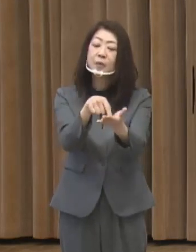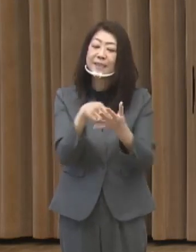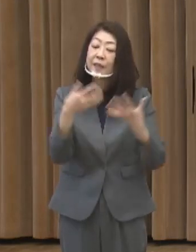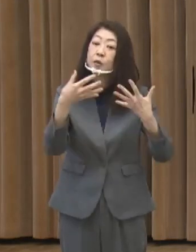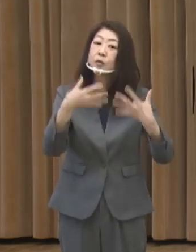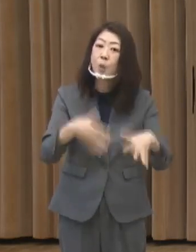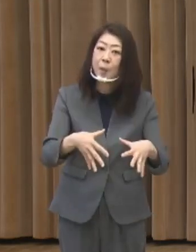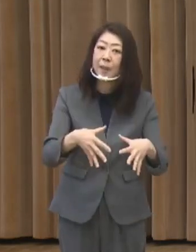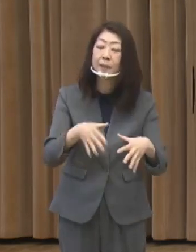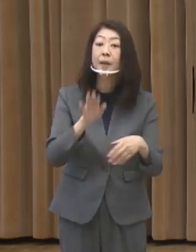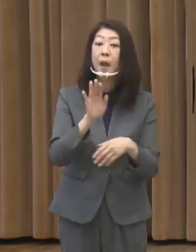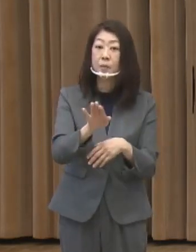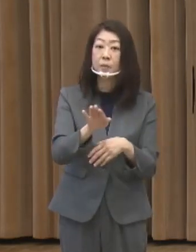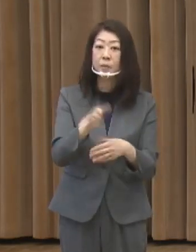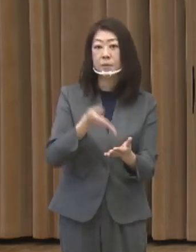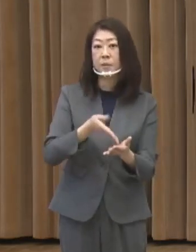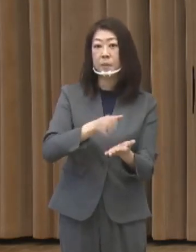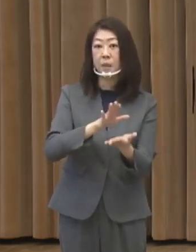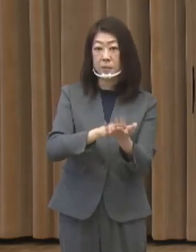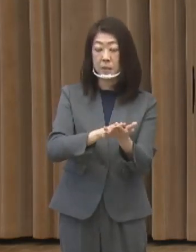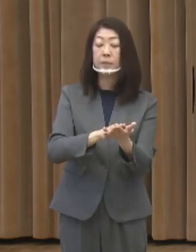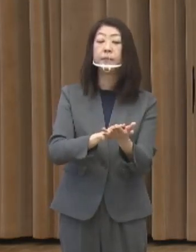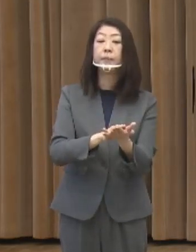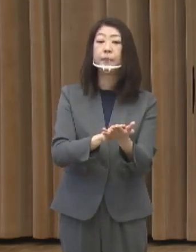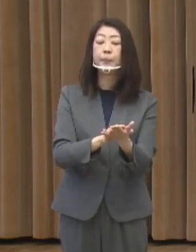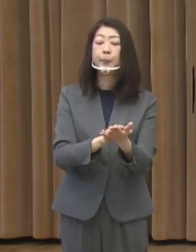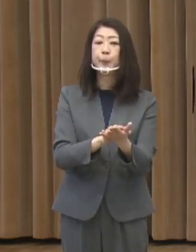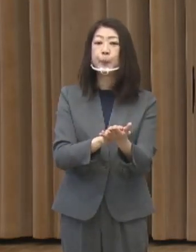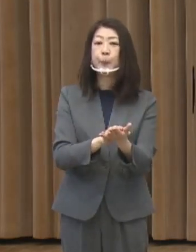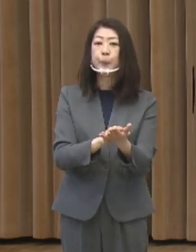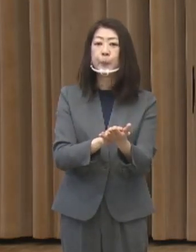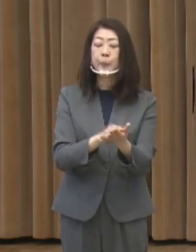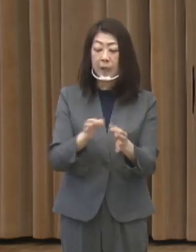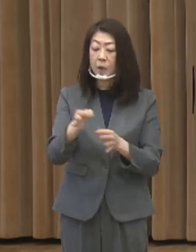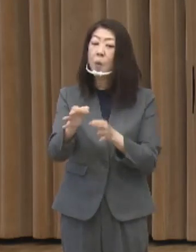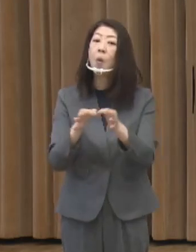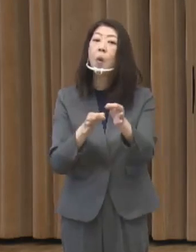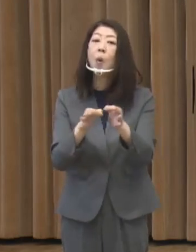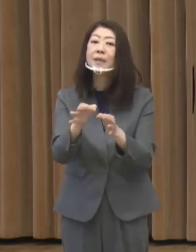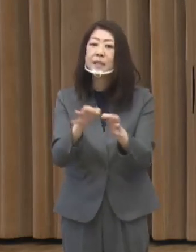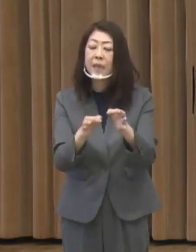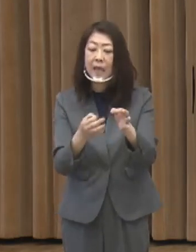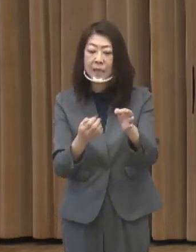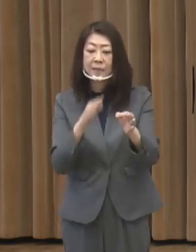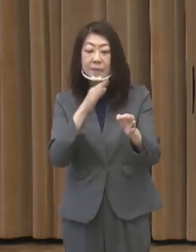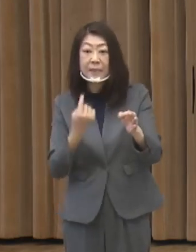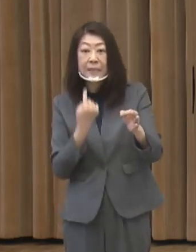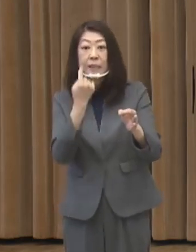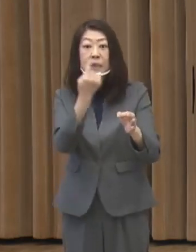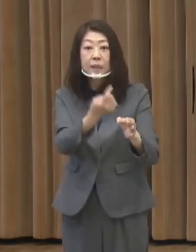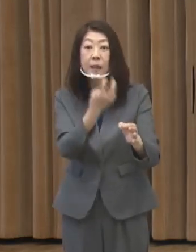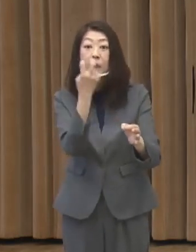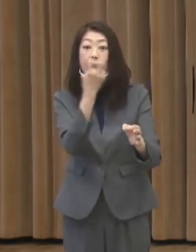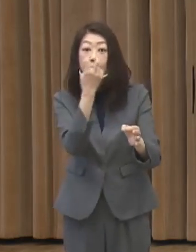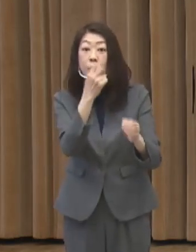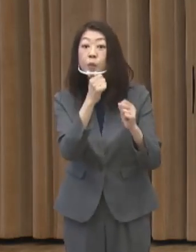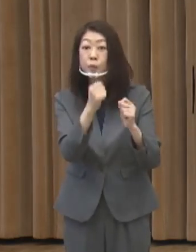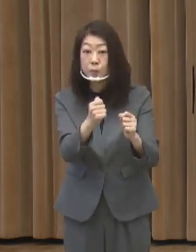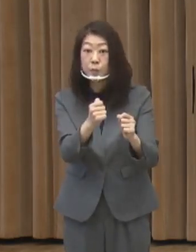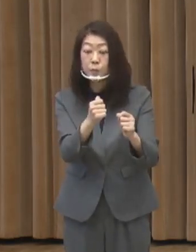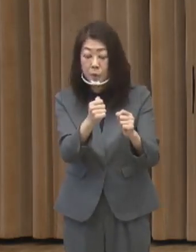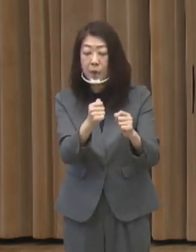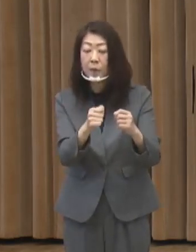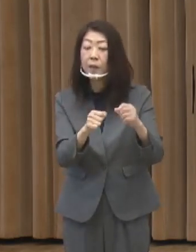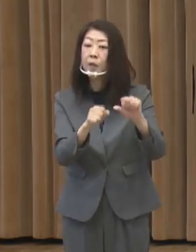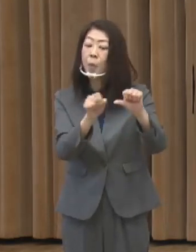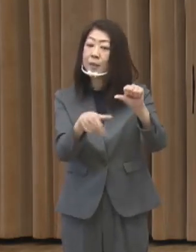になるということですが、店舗の現地確認がまあ5月9日まで、で、ま